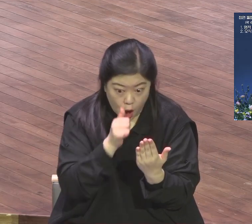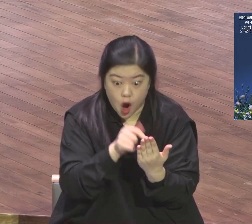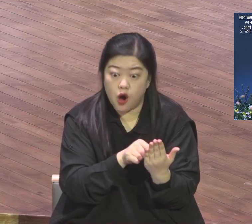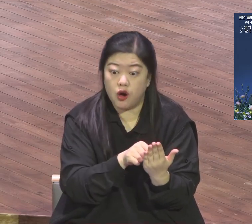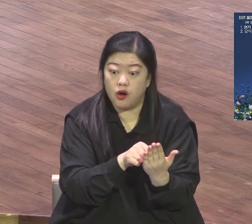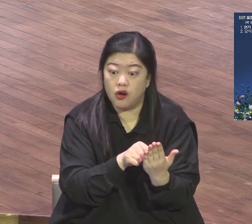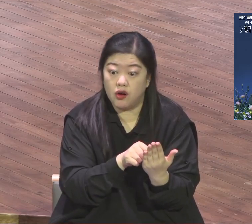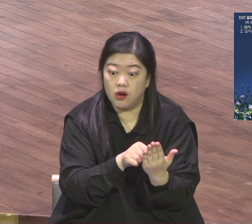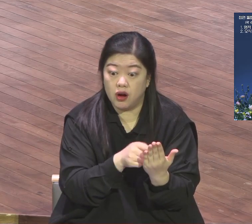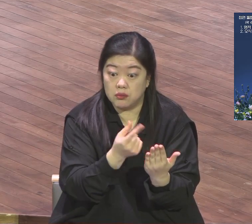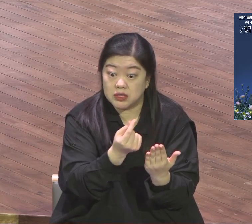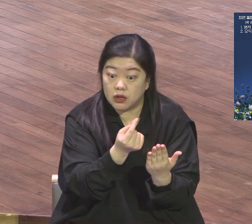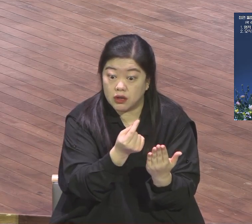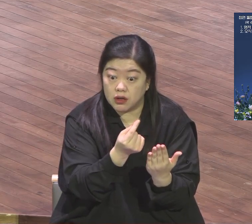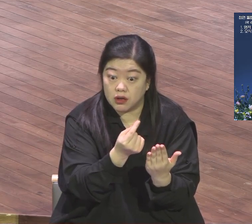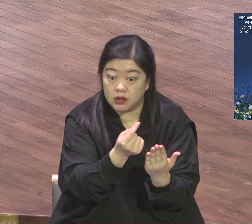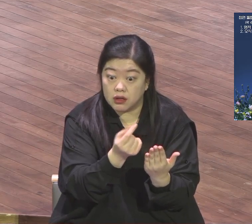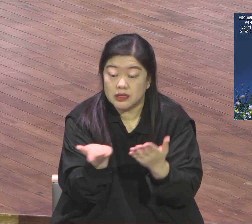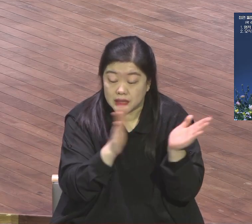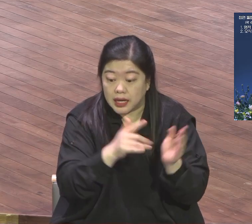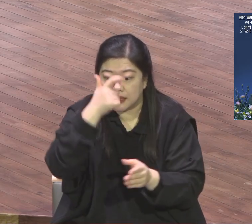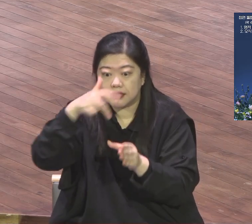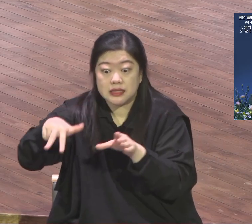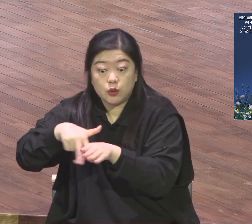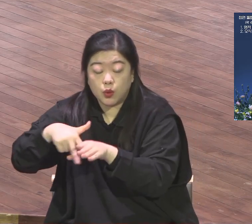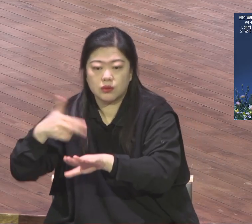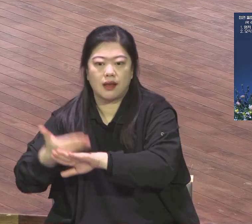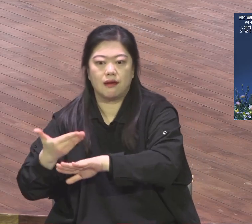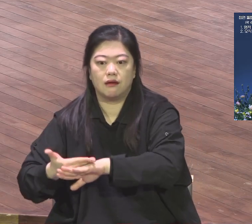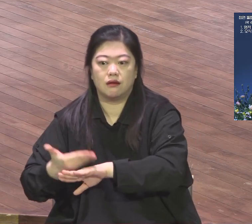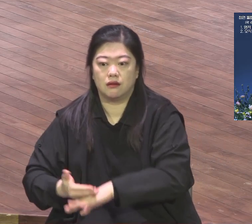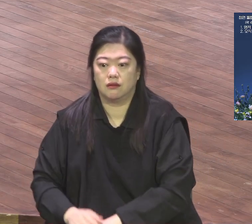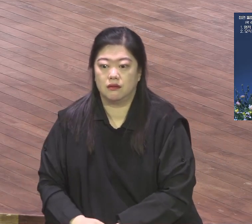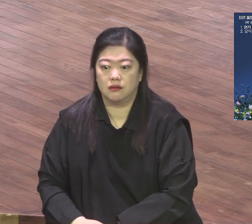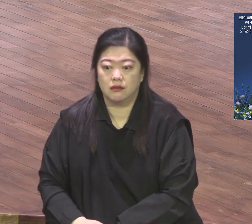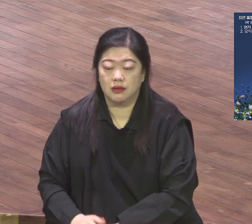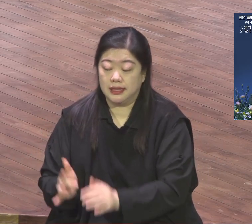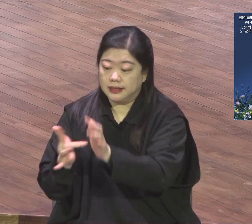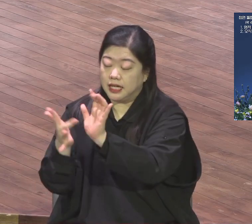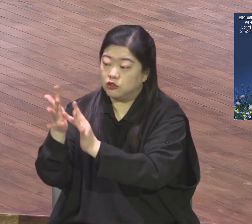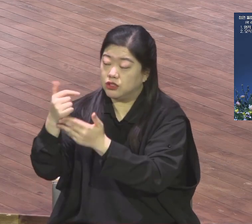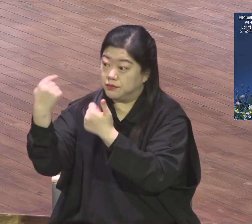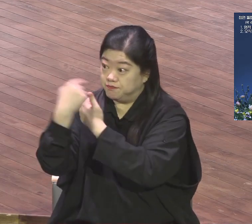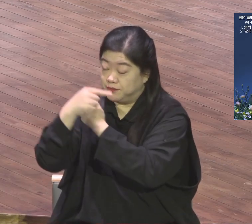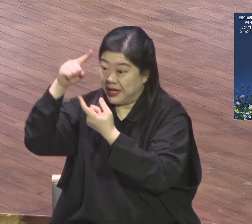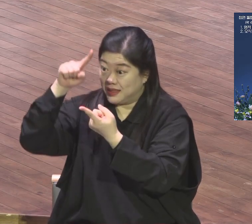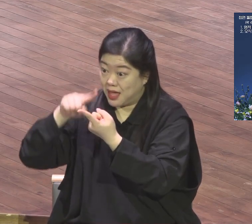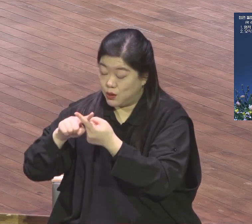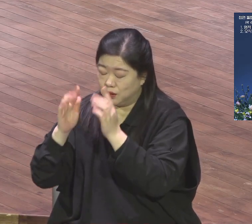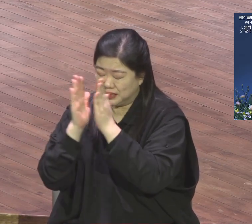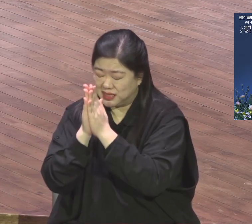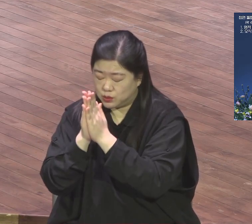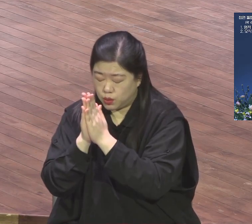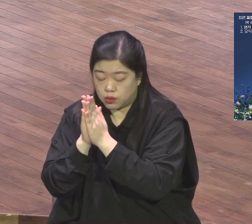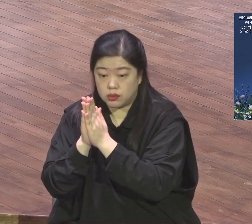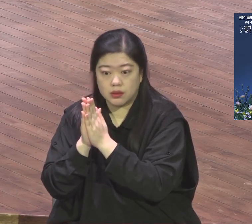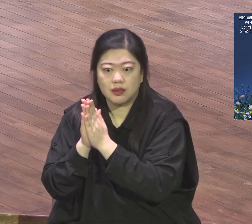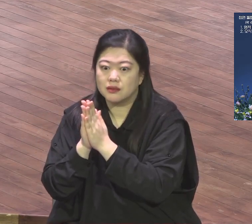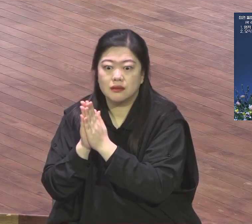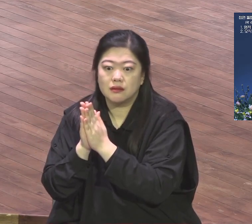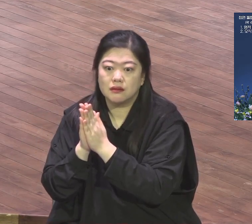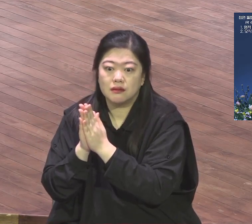아니에요. 예수님이 우리를 구원했다고. 요 차이점 아셔야 돼요. 요거요. 일반 종교하고 다릅니다.